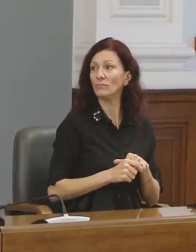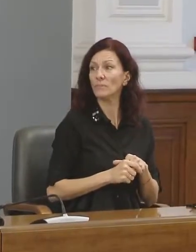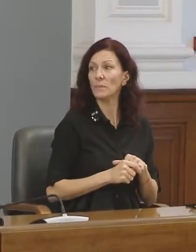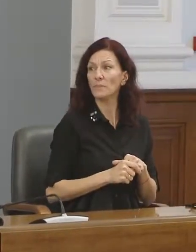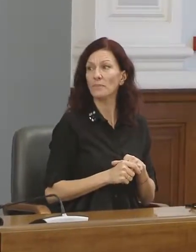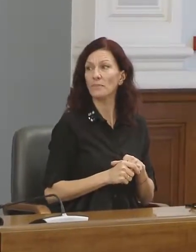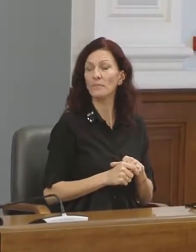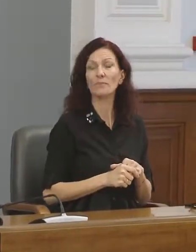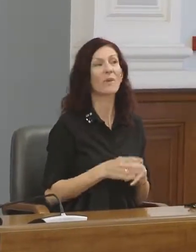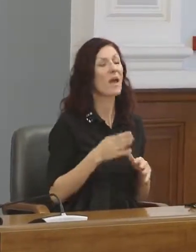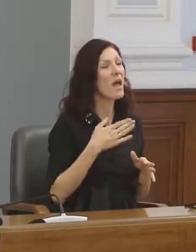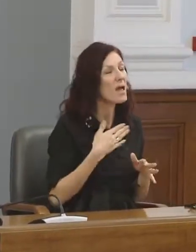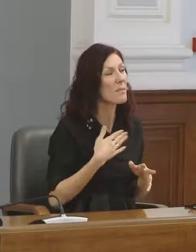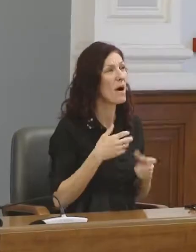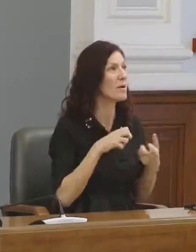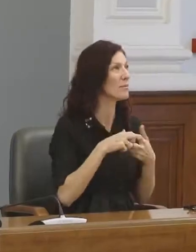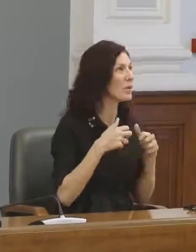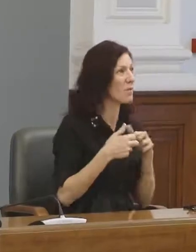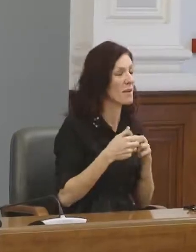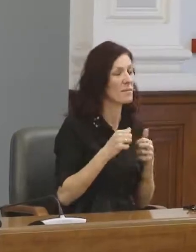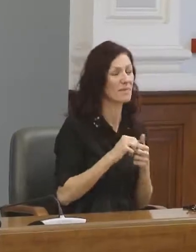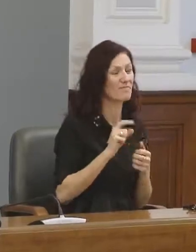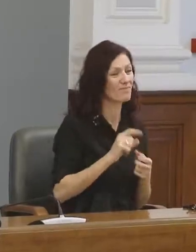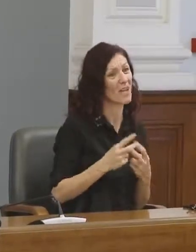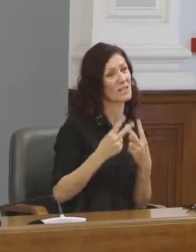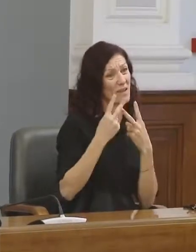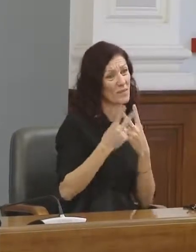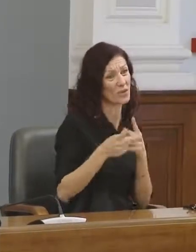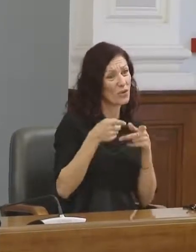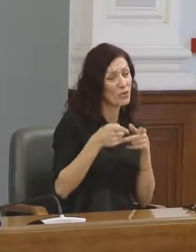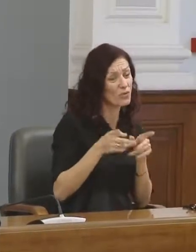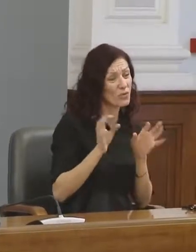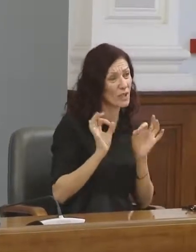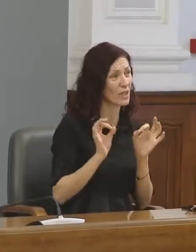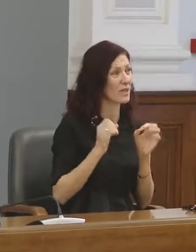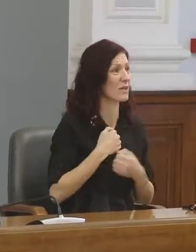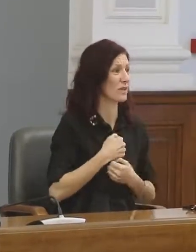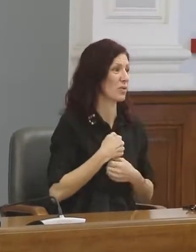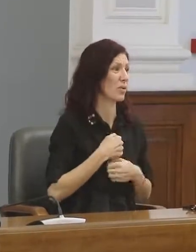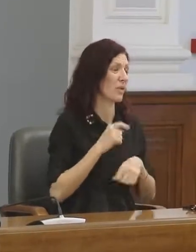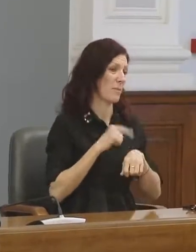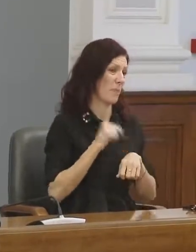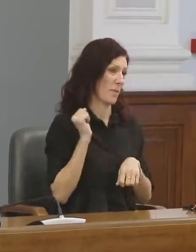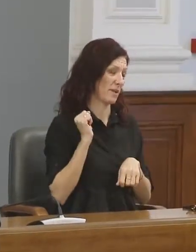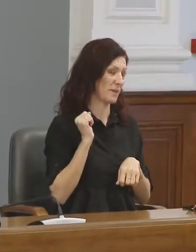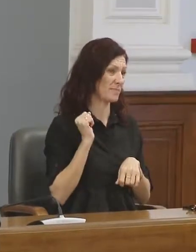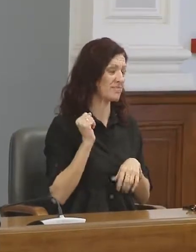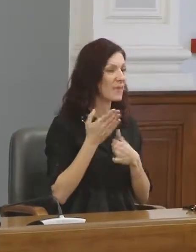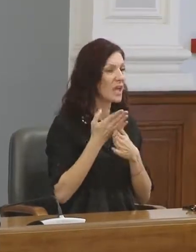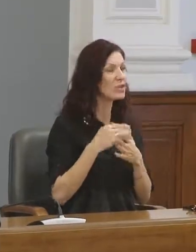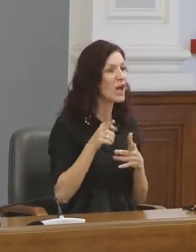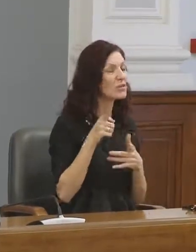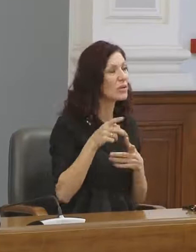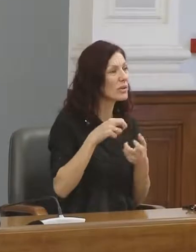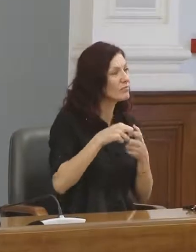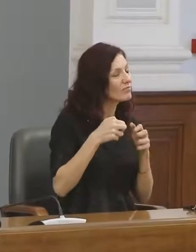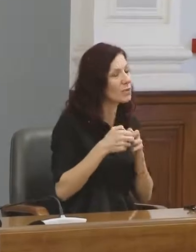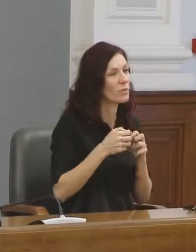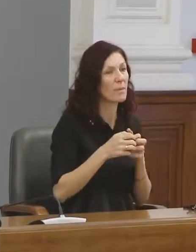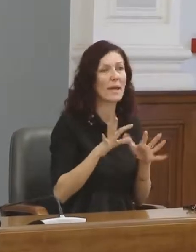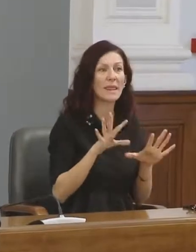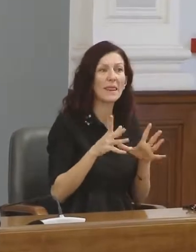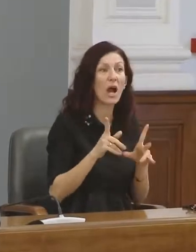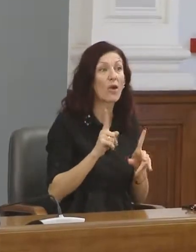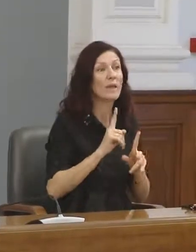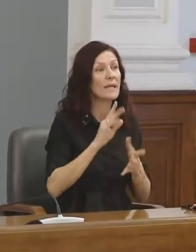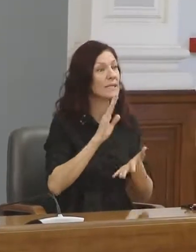Има недъзи, те се виждат точно в такива трудни моменти. Част от тези недъзи си, че някой не